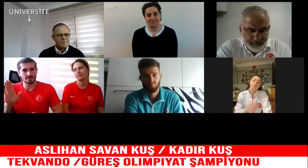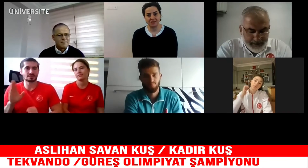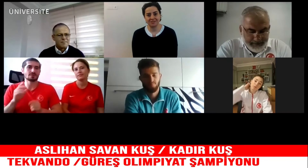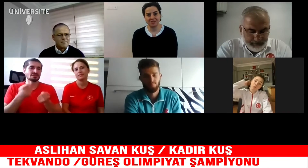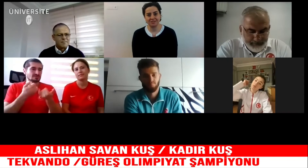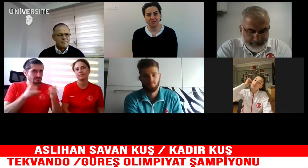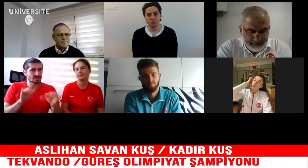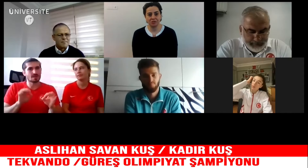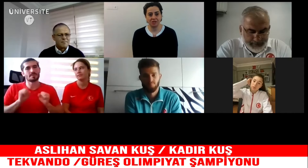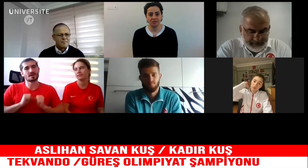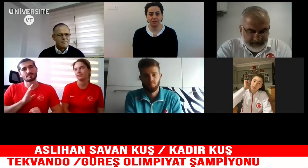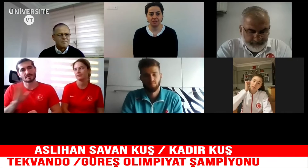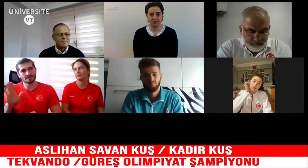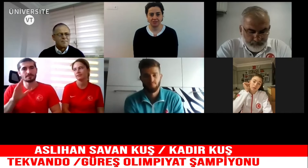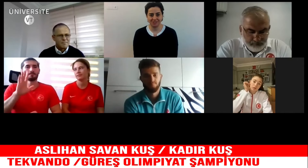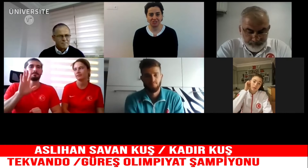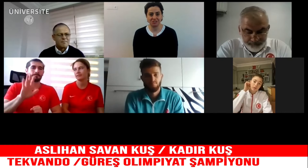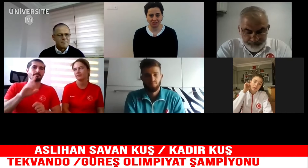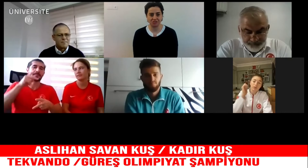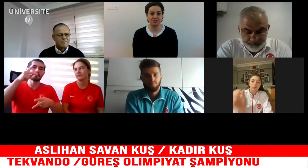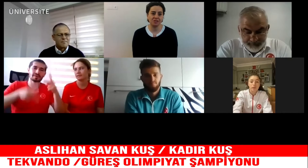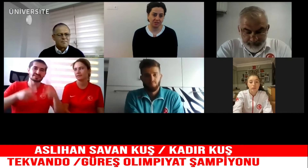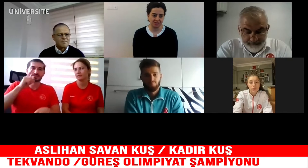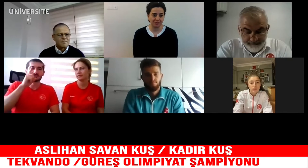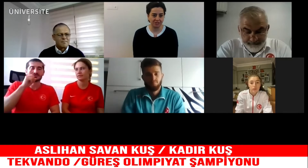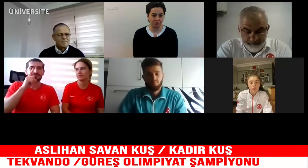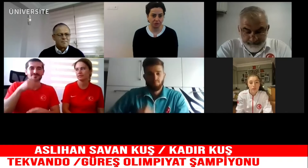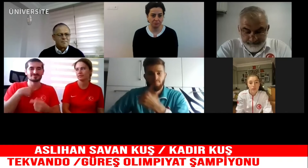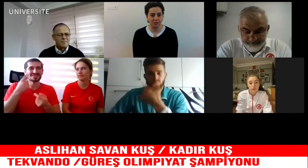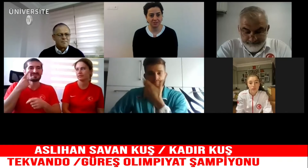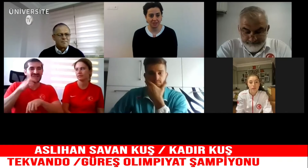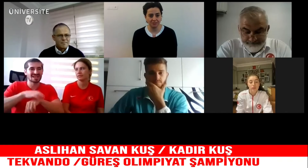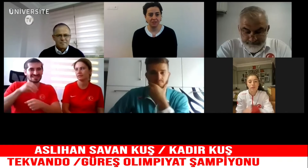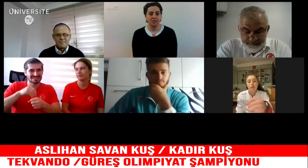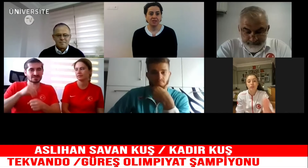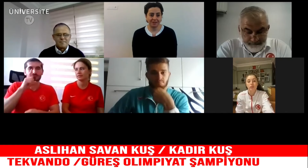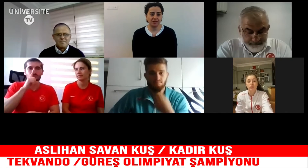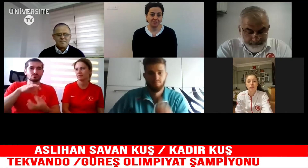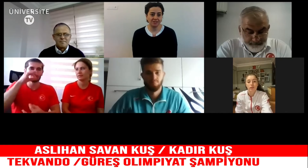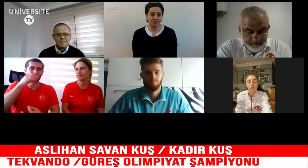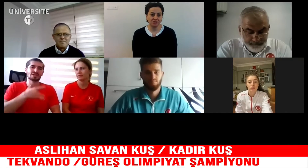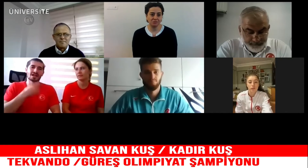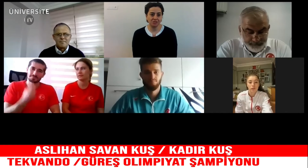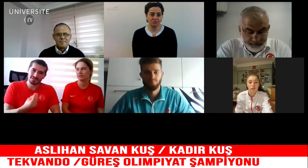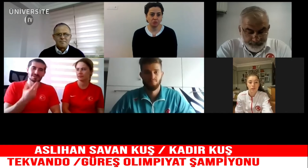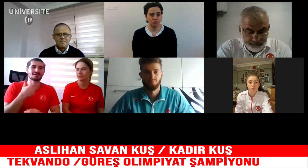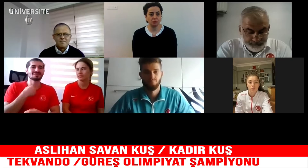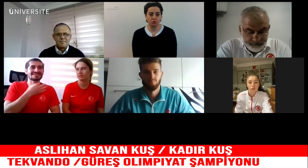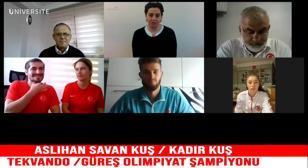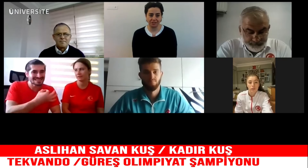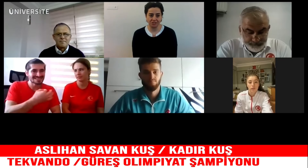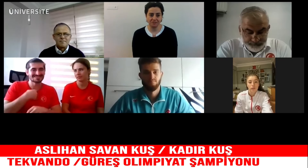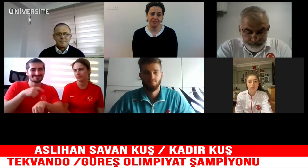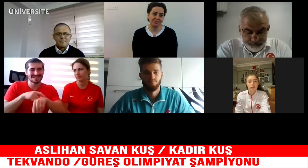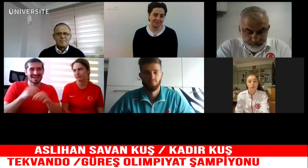Her mesai saatinden sonra, her iş çıkışında antrenmana gidiyorum. Bazen de hastanede çalıştığım için müdürüm